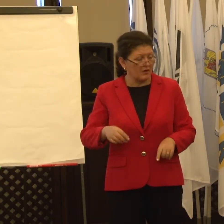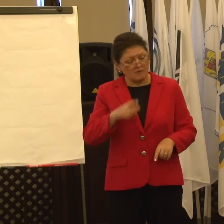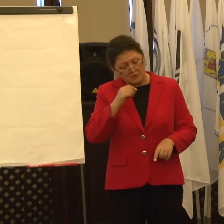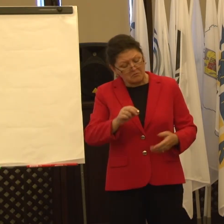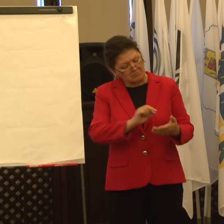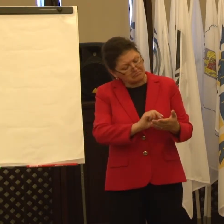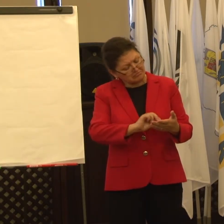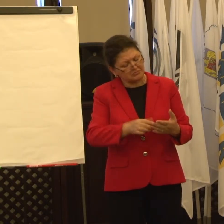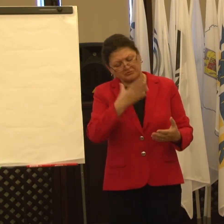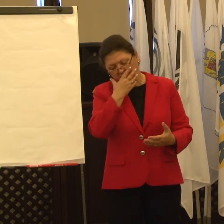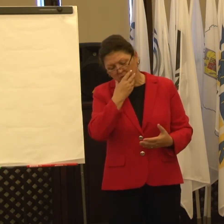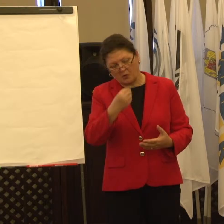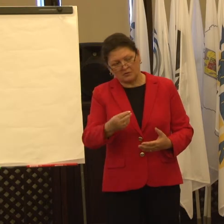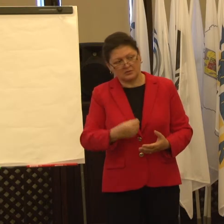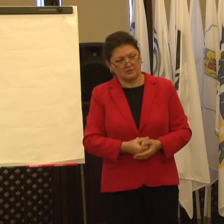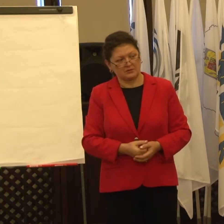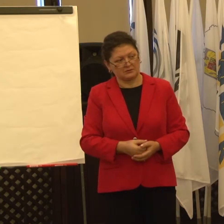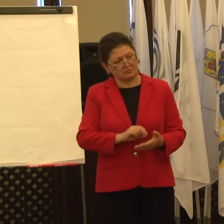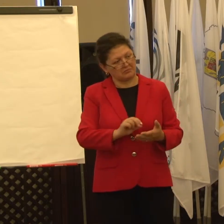pe hârtie tot felul de,